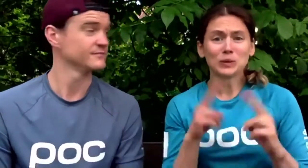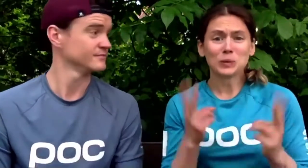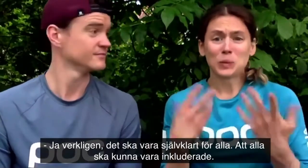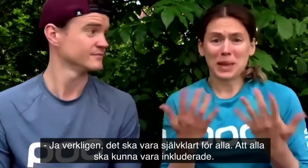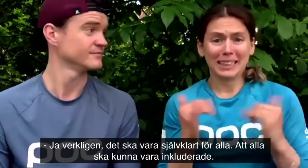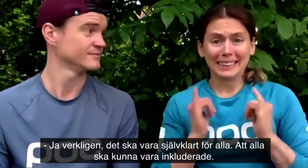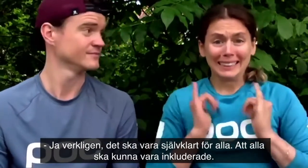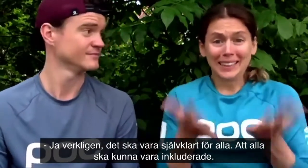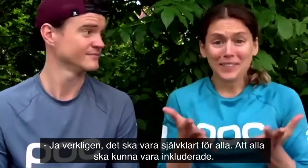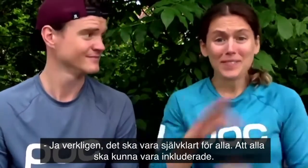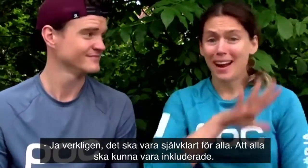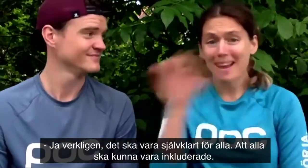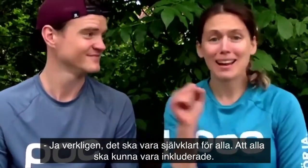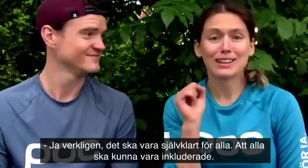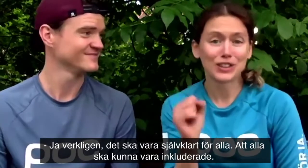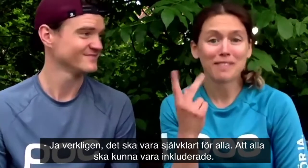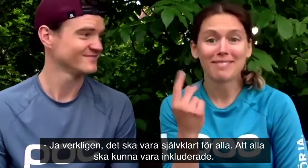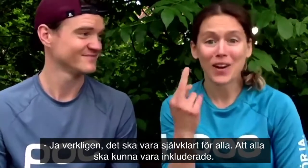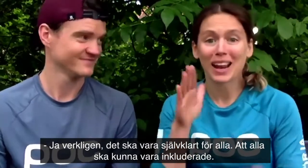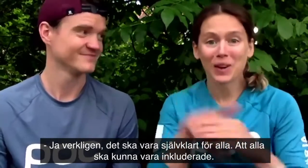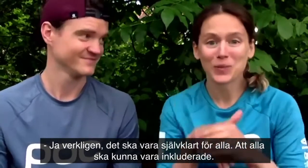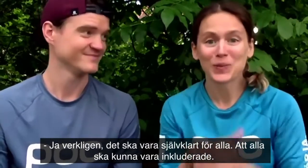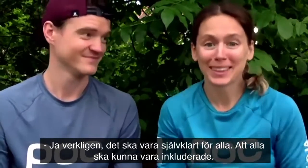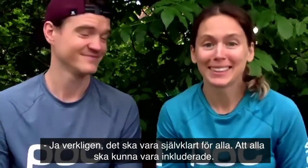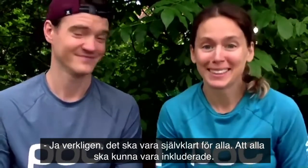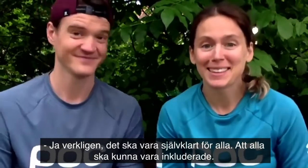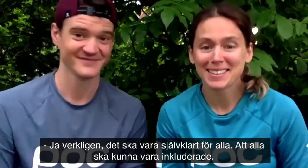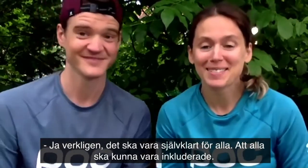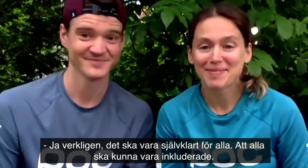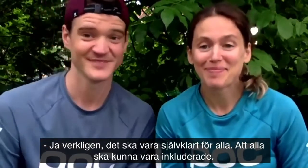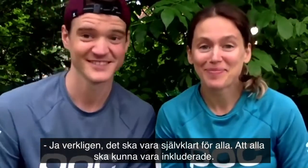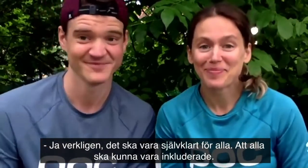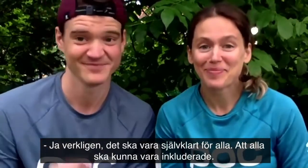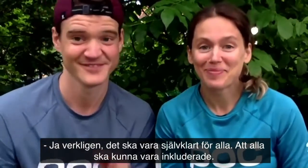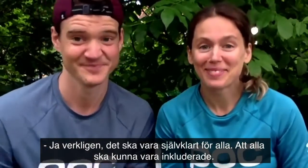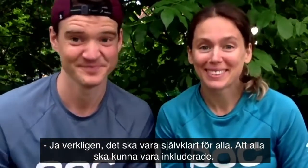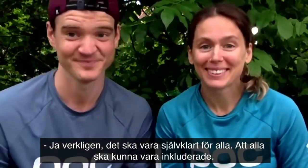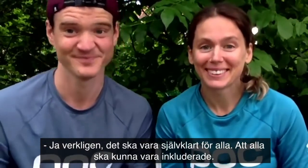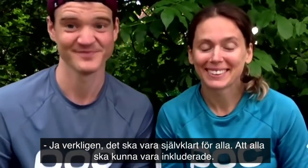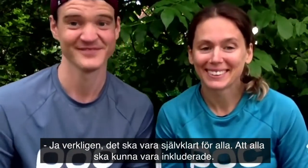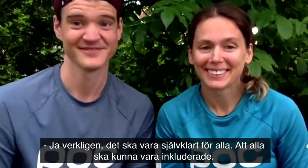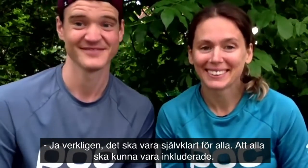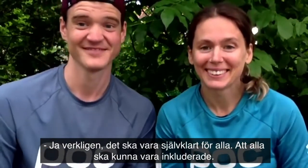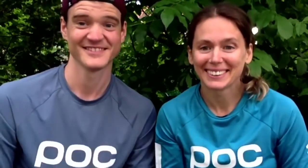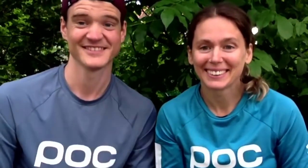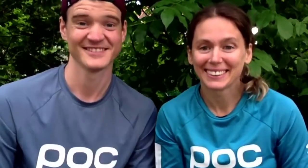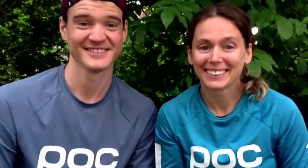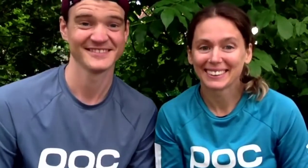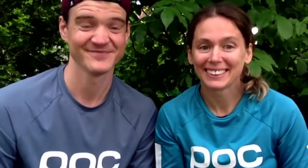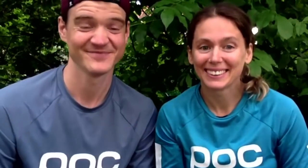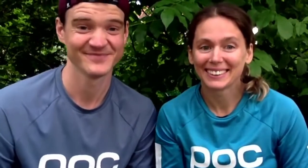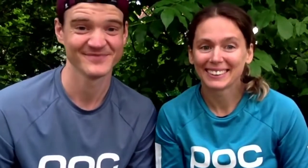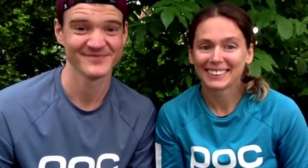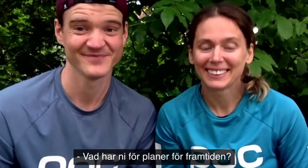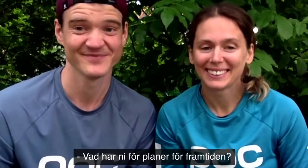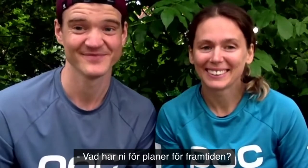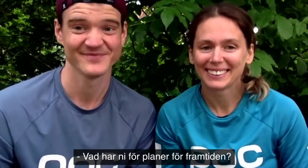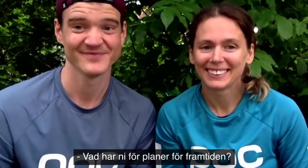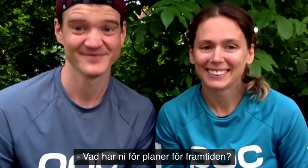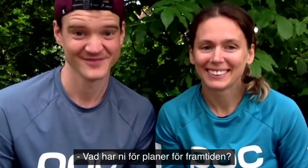Ja, men verkligen. Det känns att det ska vara självklart för alla. Att alla ska kunna vara inkluderade. Mm. Vad har ni